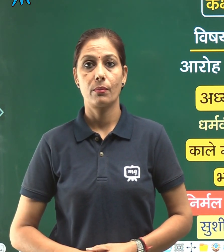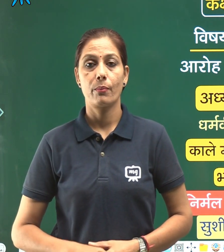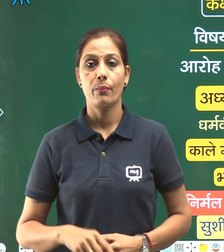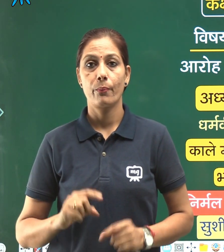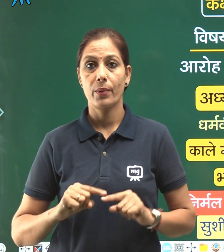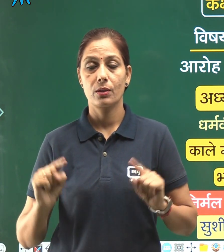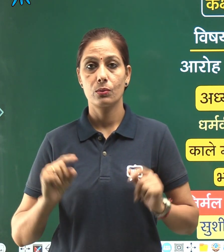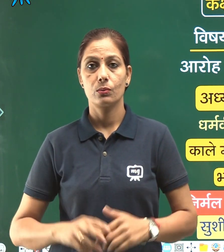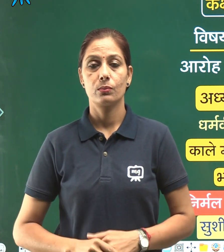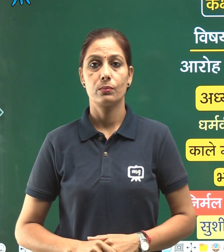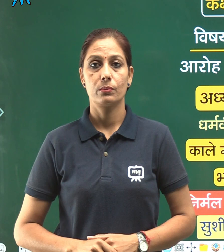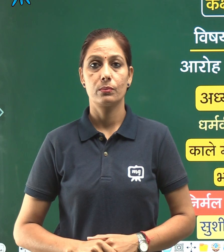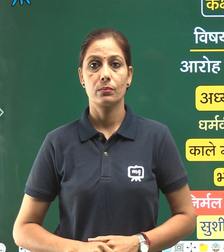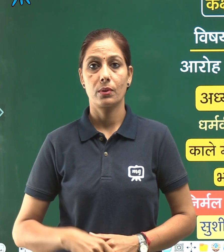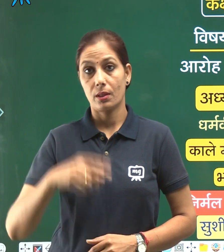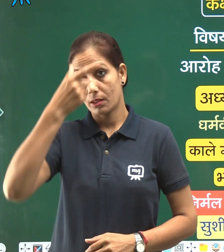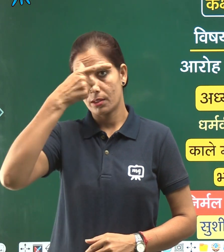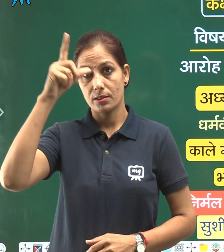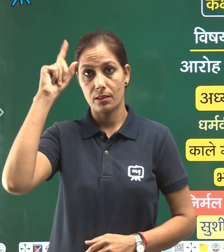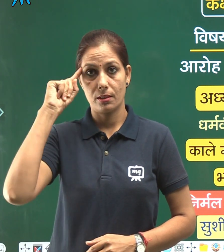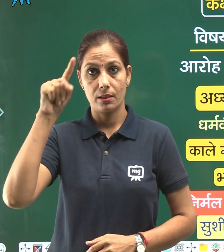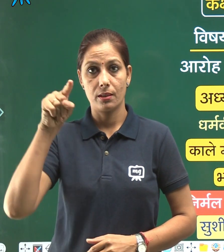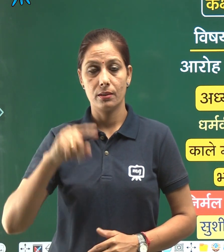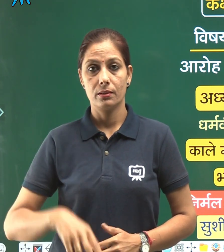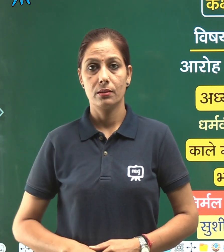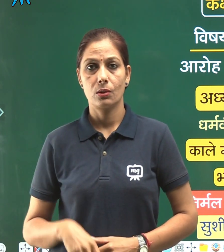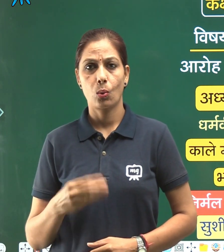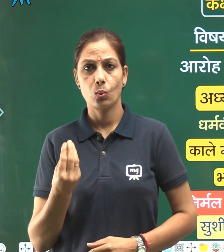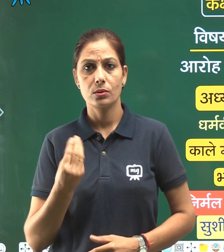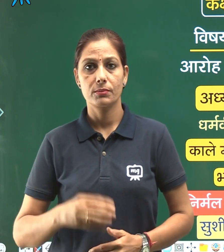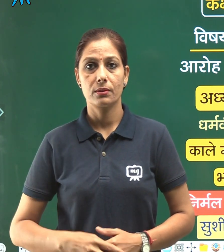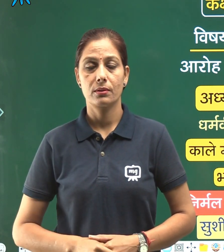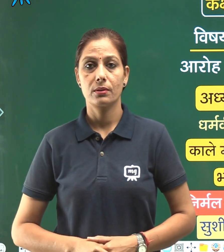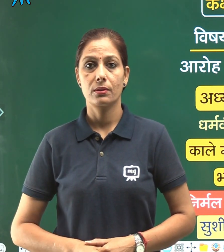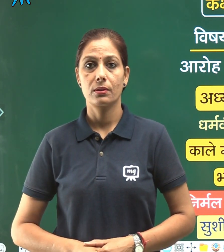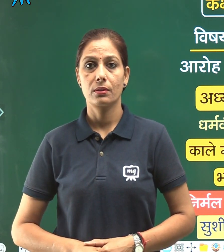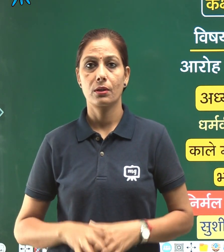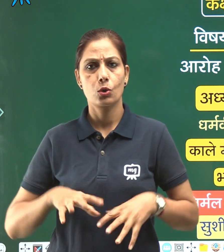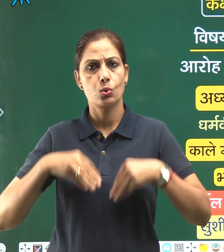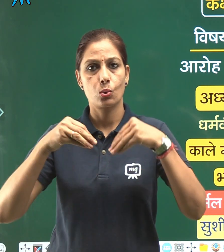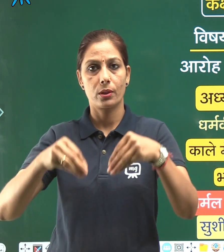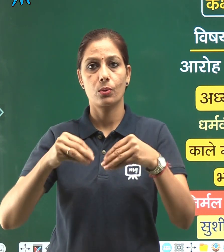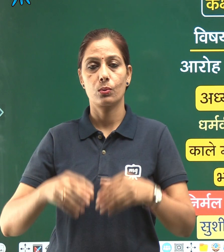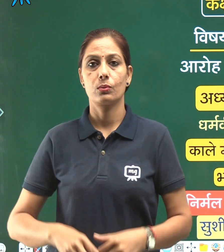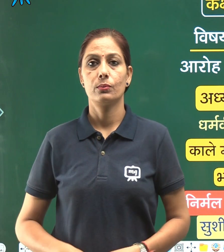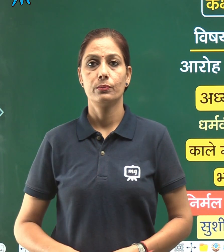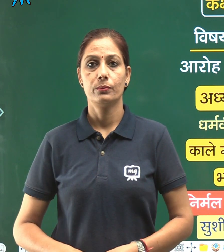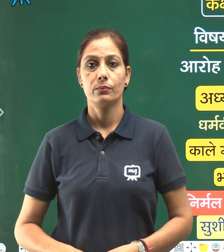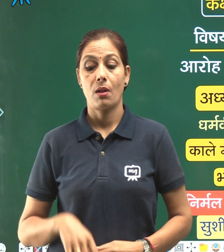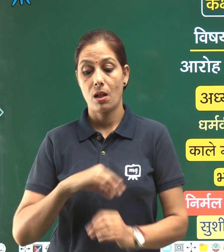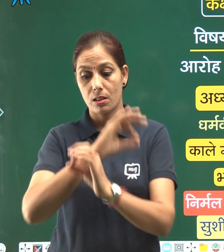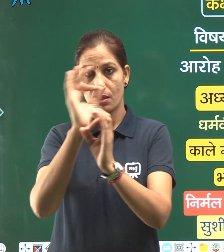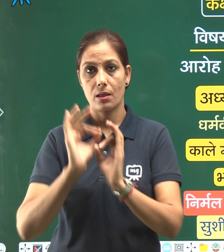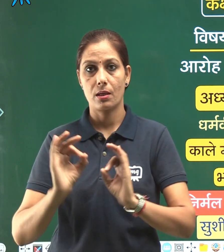परंतु देश के लिए कुछ भी त्याग करने को